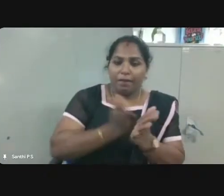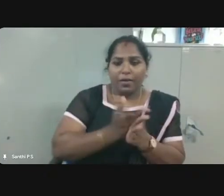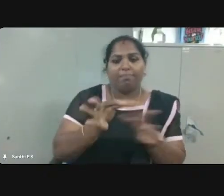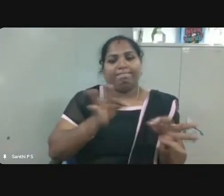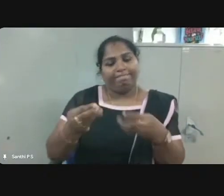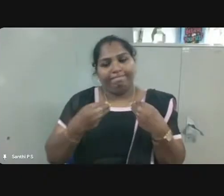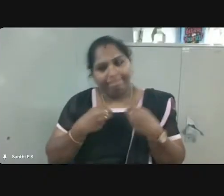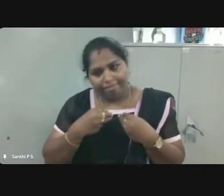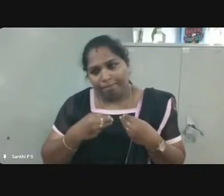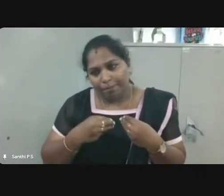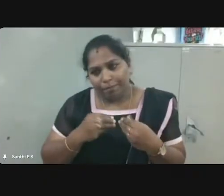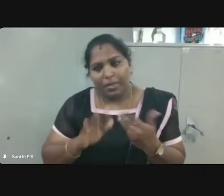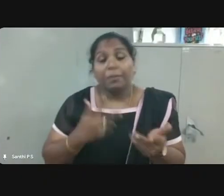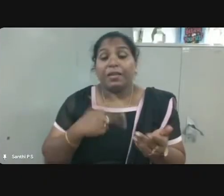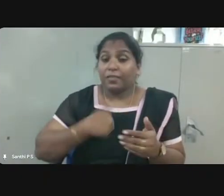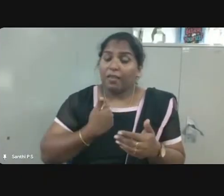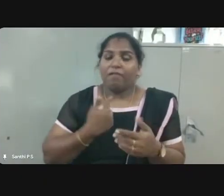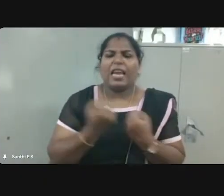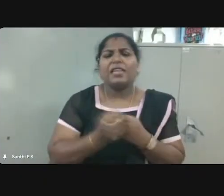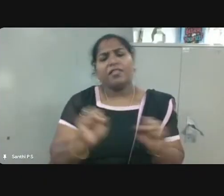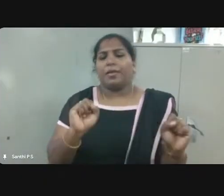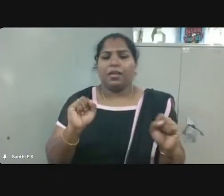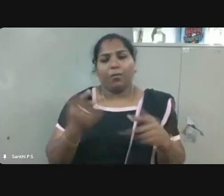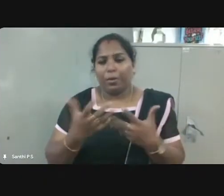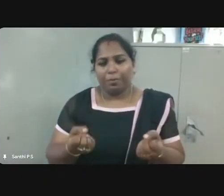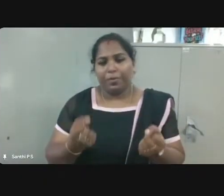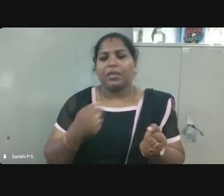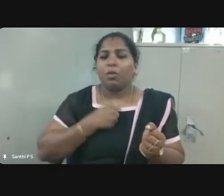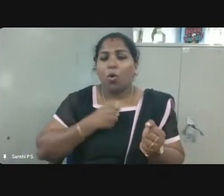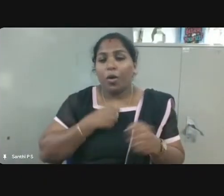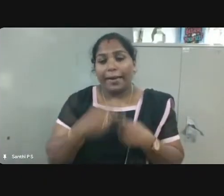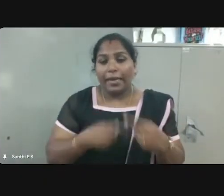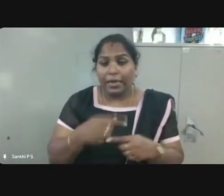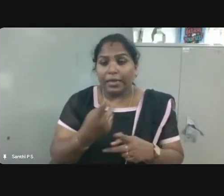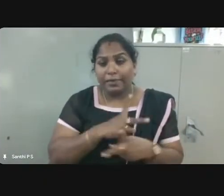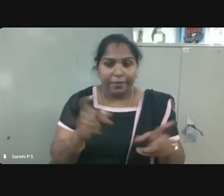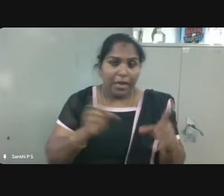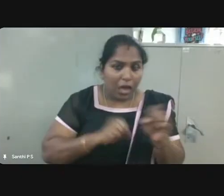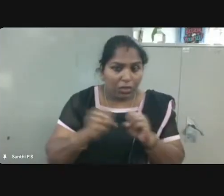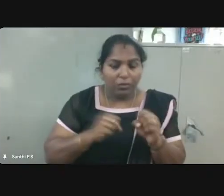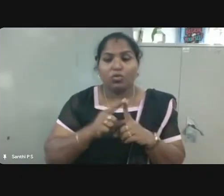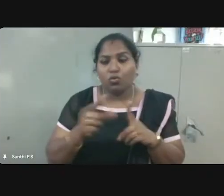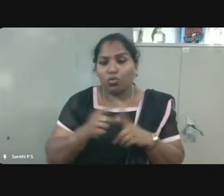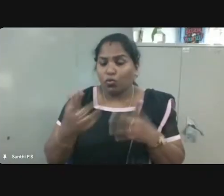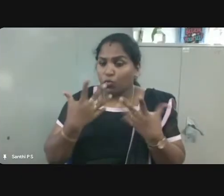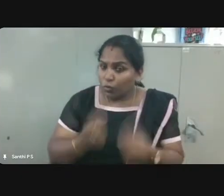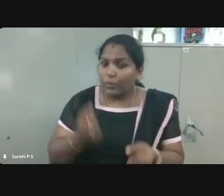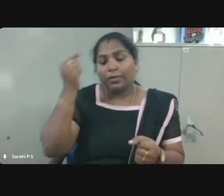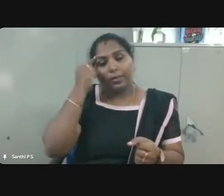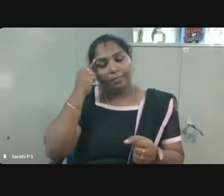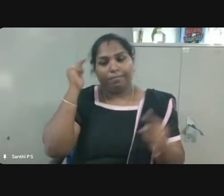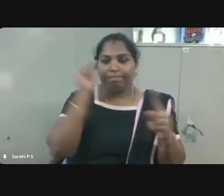അവര് സ്വയം പര്യാപ്തമാക്കുക. മിനിമം അവരുടെ സ്വന്തം ദിനചര്യകളിലെങ്കിലും സ്വയം പര്യാപ്തമാക്കുക എന്നാണ് ഇവരുടെ ഒരു